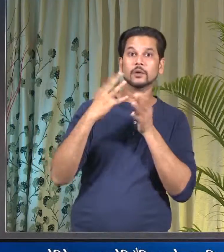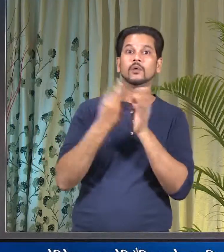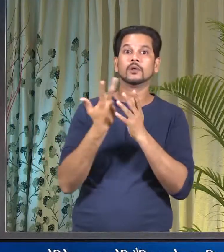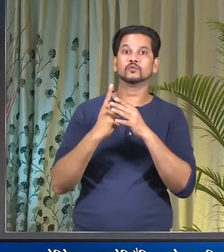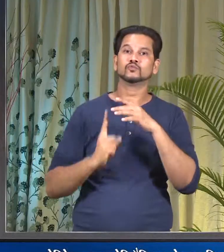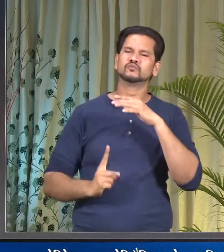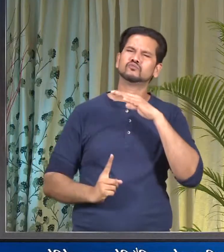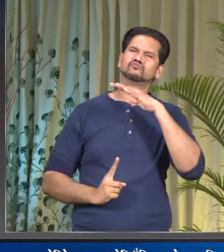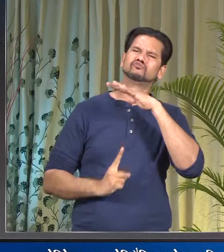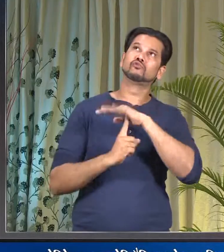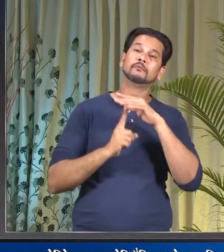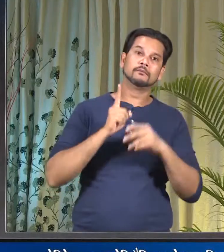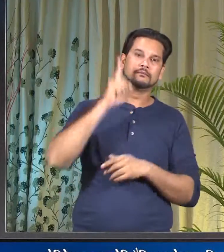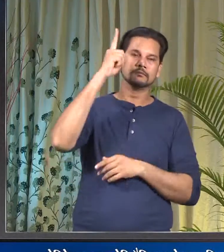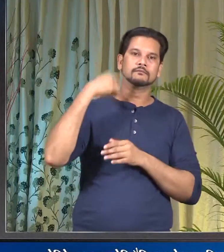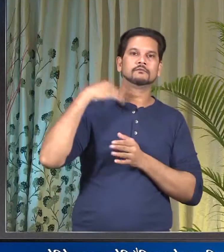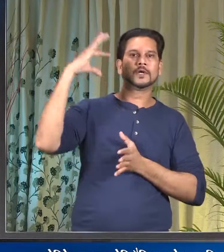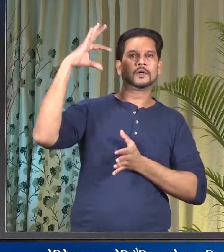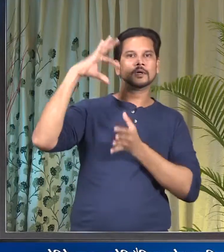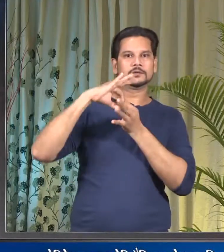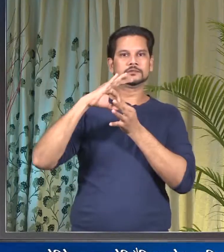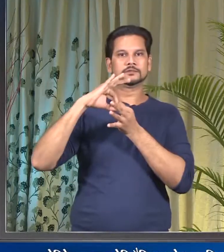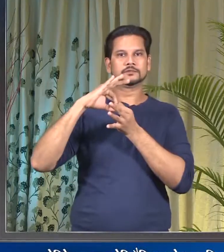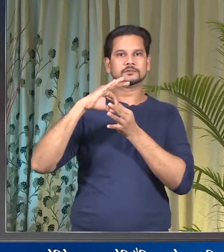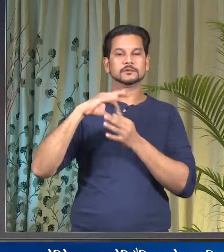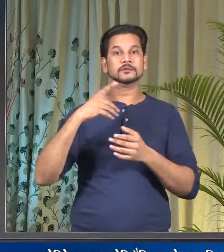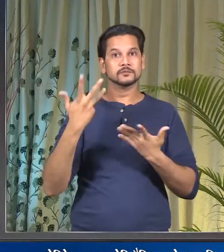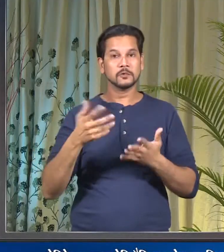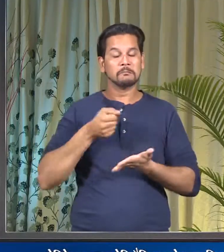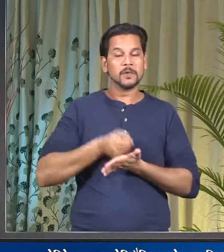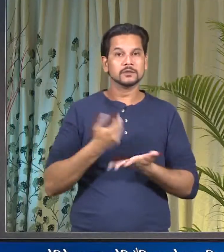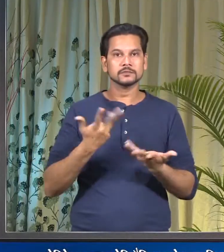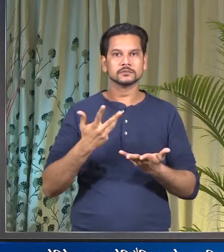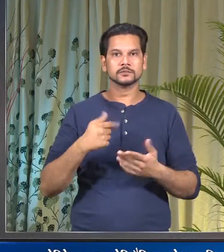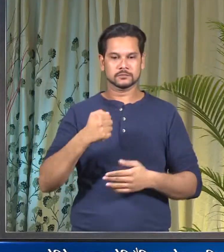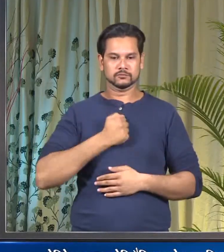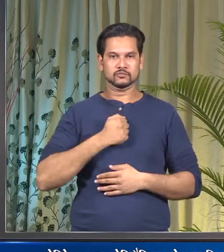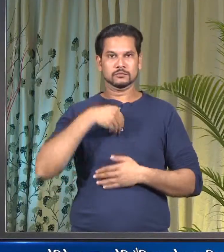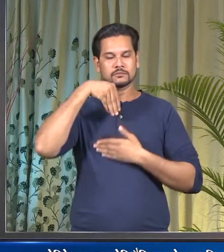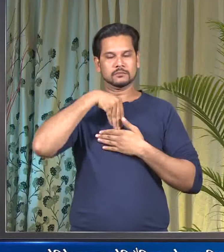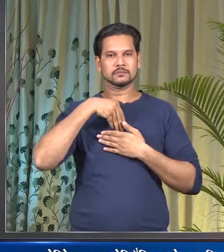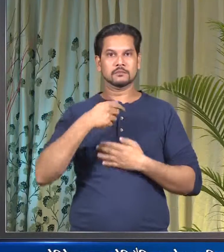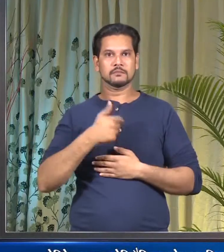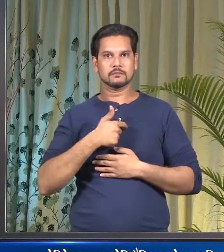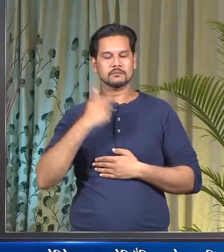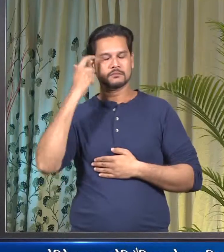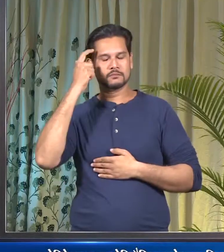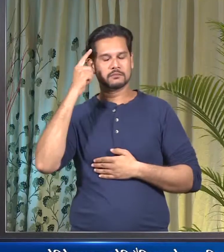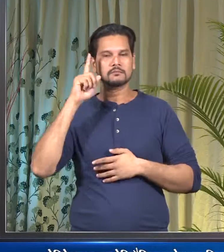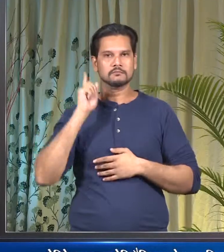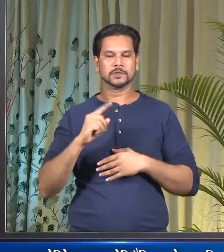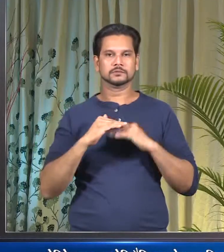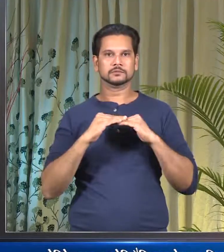बेज बताया आत्म भाव में स्थित होना क्योंकि जब उस soul consciousness